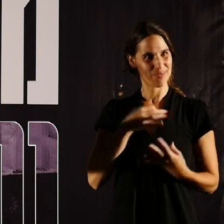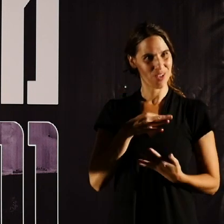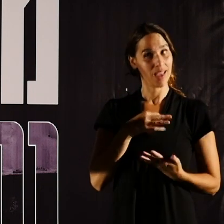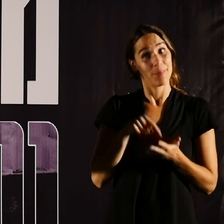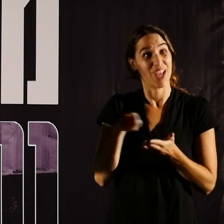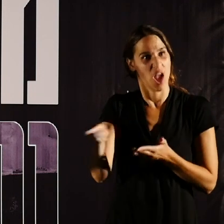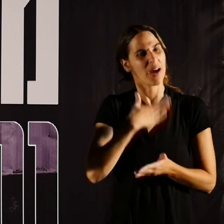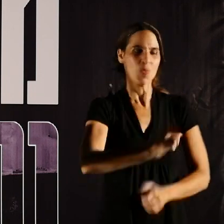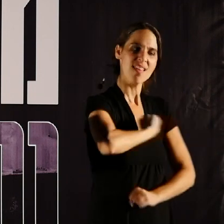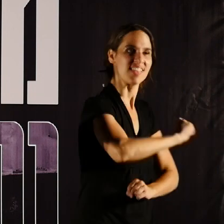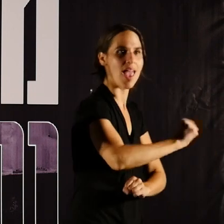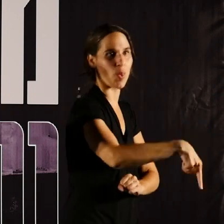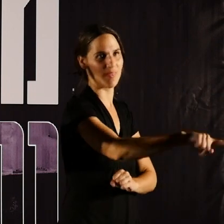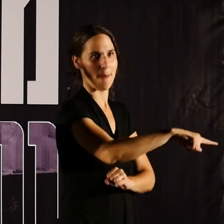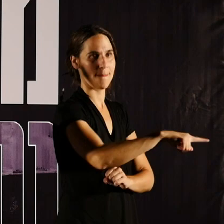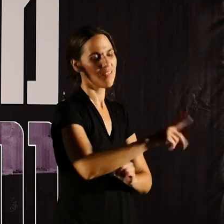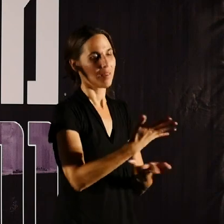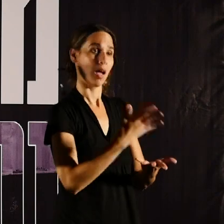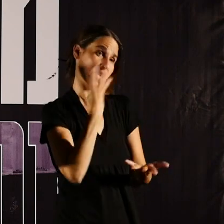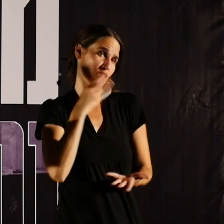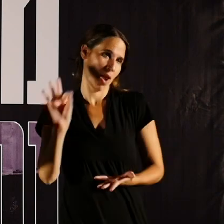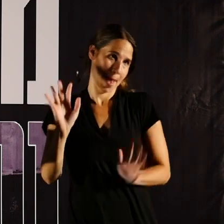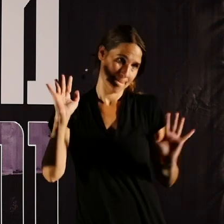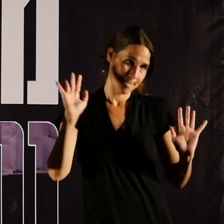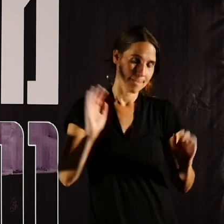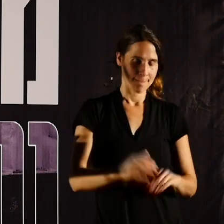רצו ממש לזין אותם ככה בספה